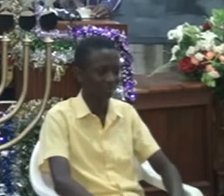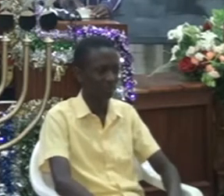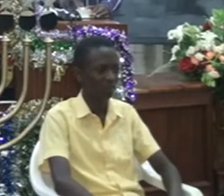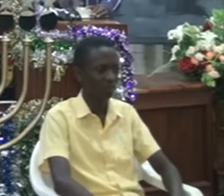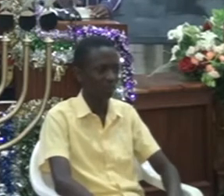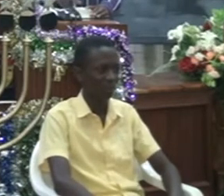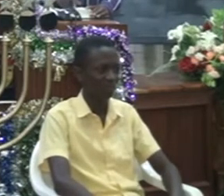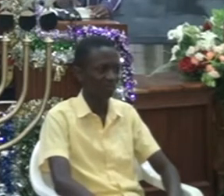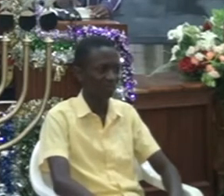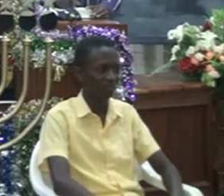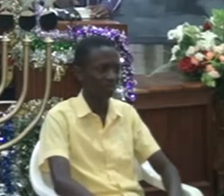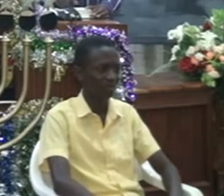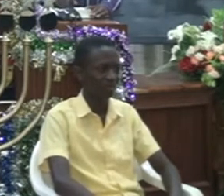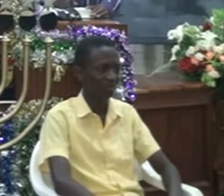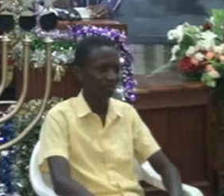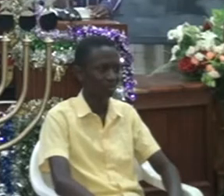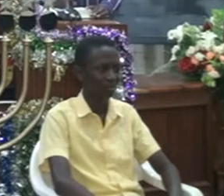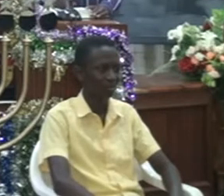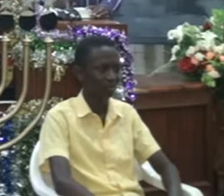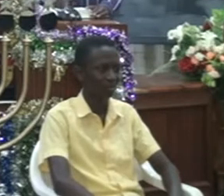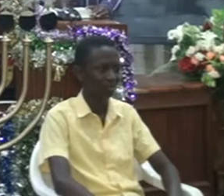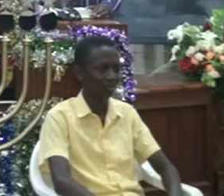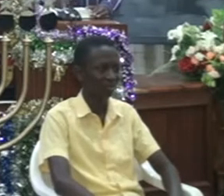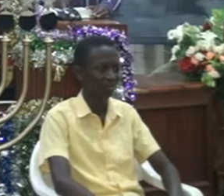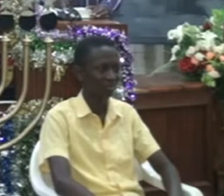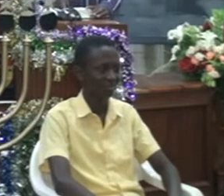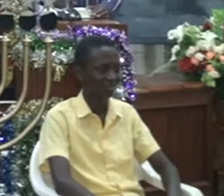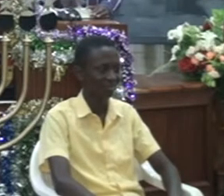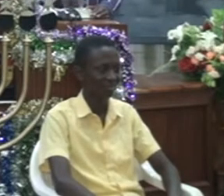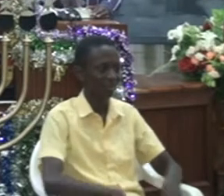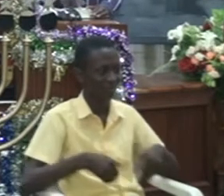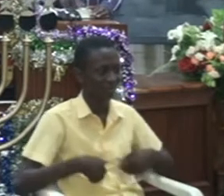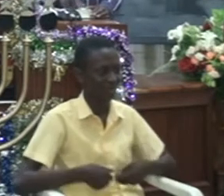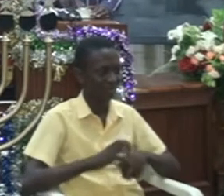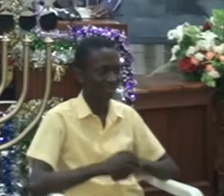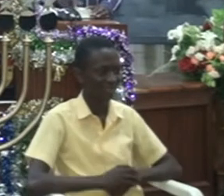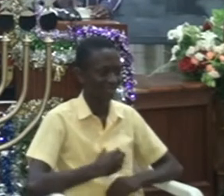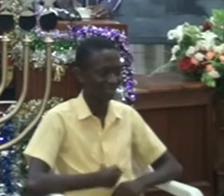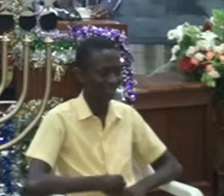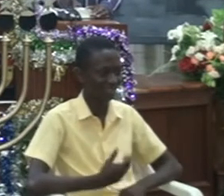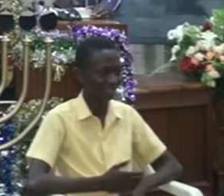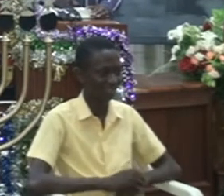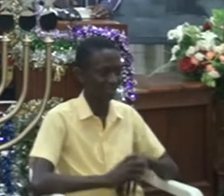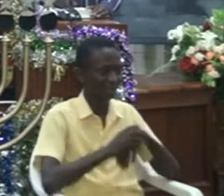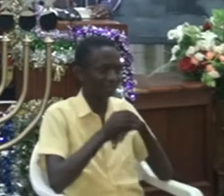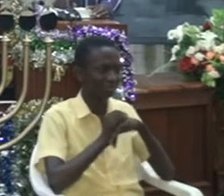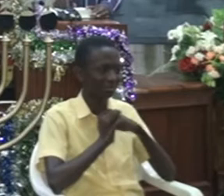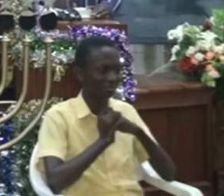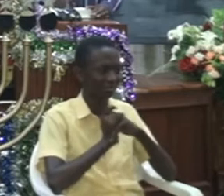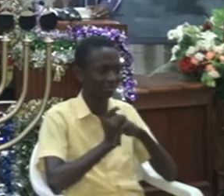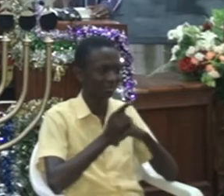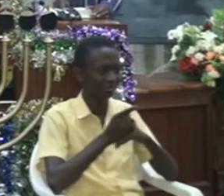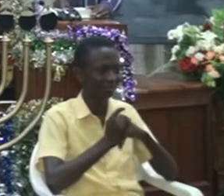wanaitwa, awape nini kwa kadiri ya utajiri wa utukufu wake kupata nguvu na uwezo kwa njia ya roho